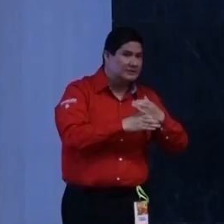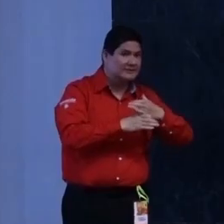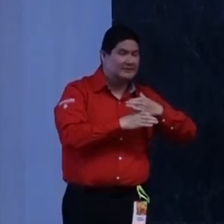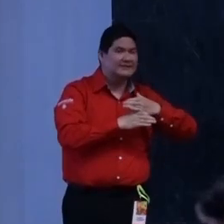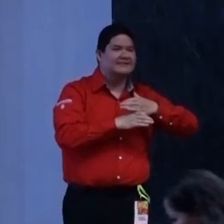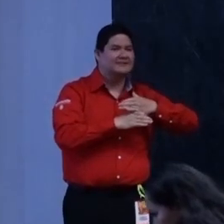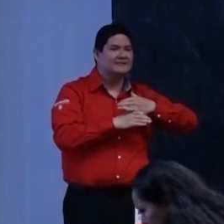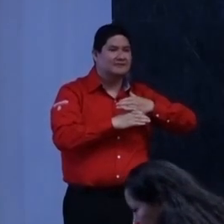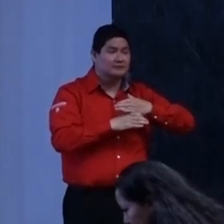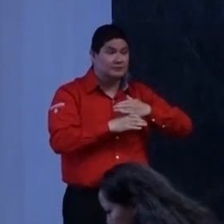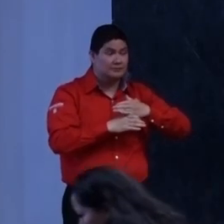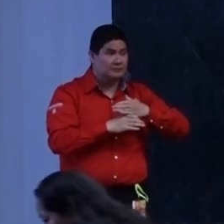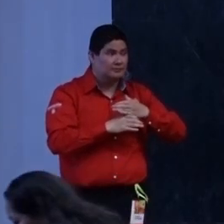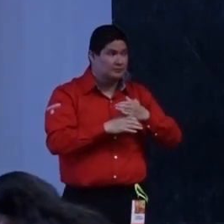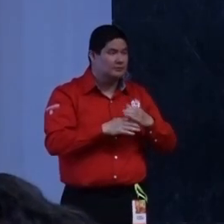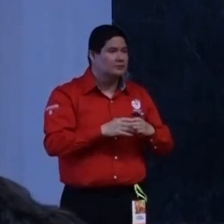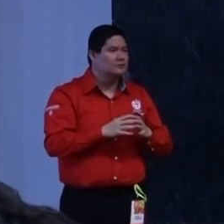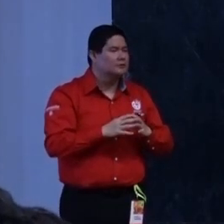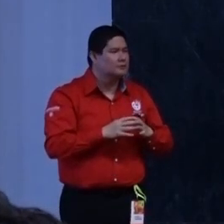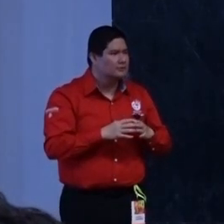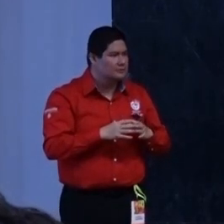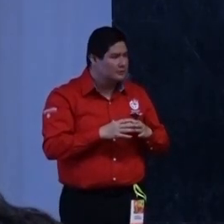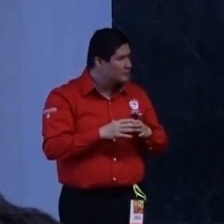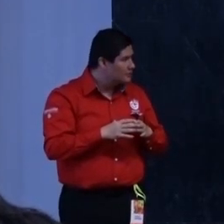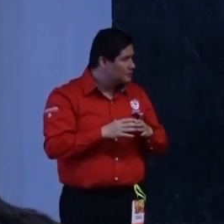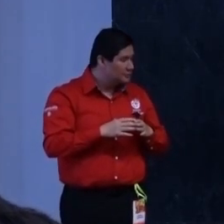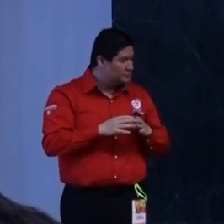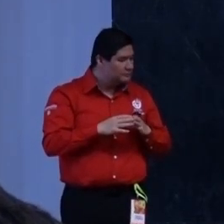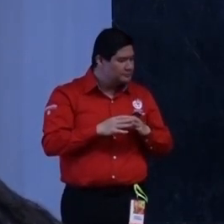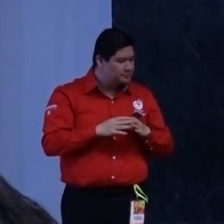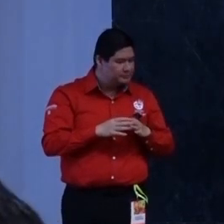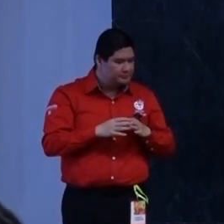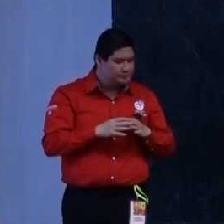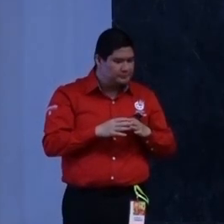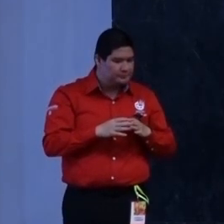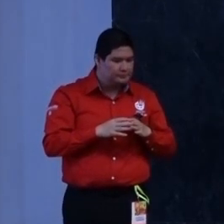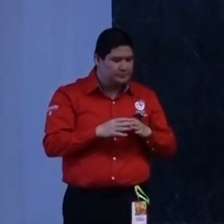dinámicas que uno como profesor tiene que aprender a ver y gestionar.